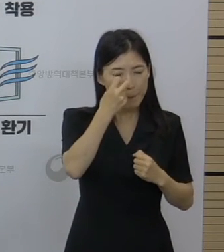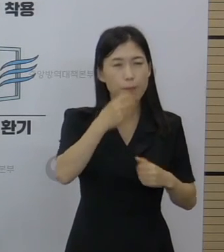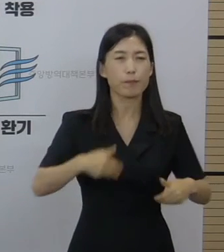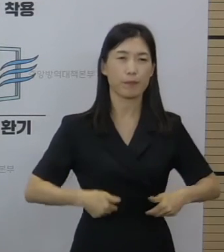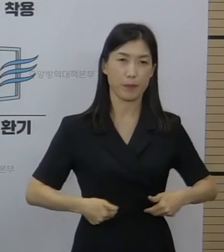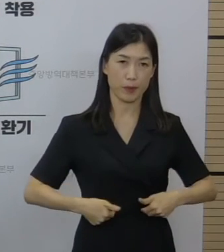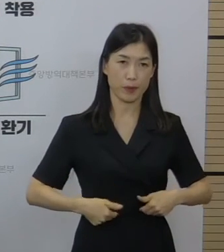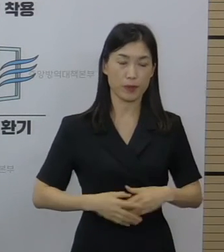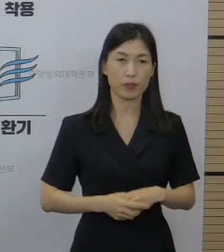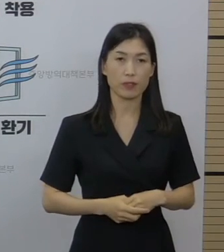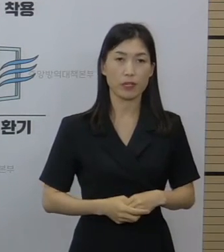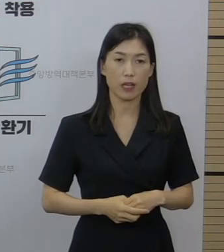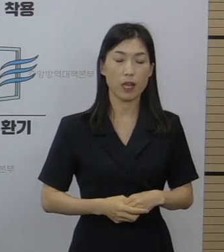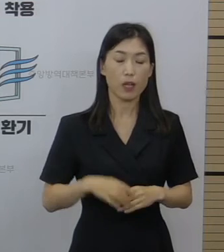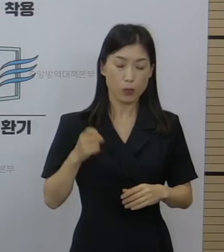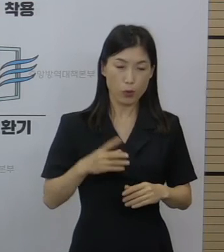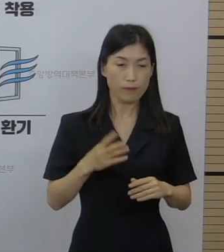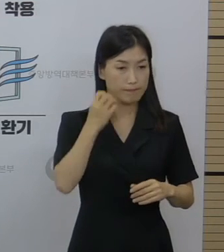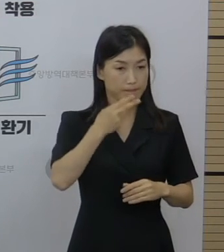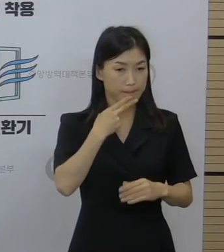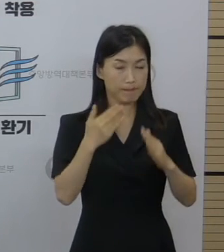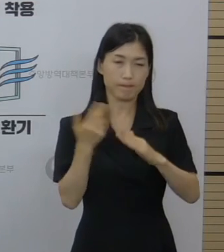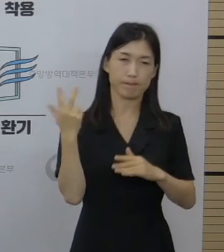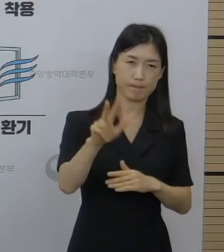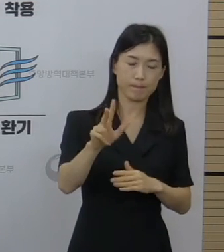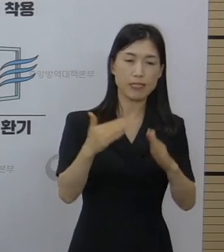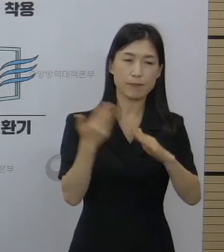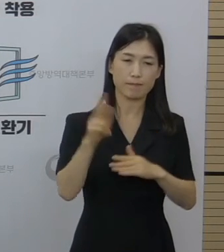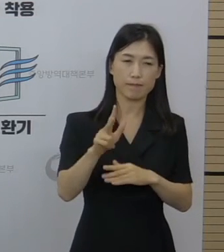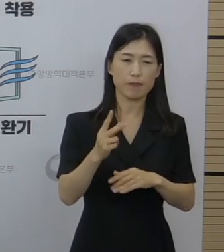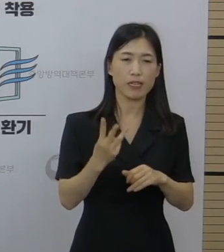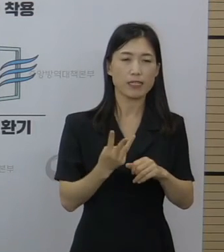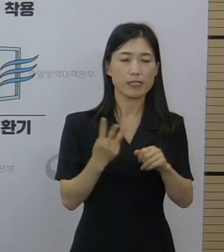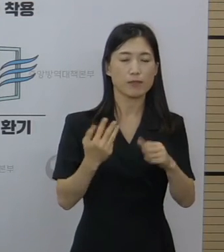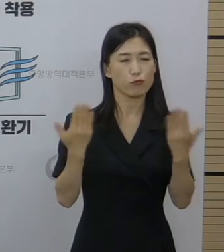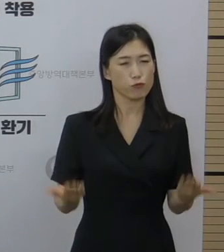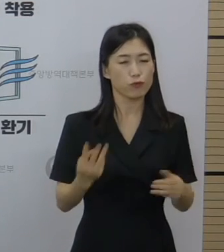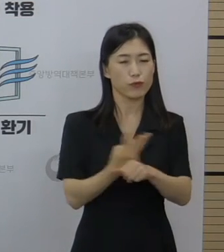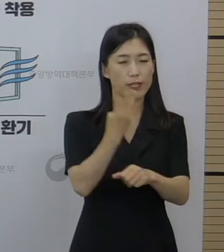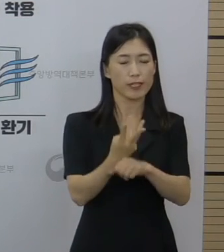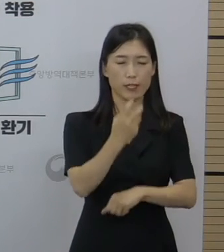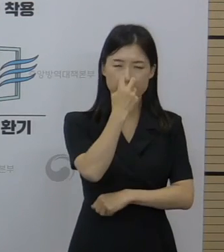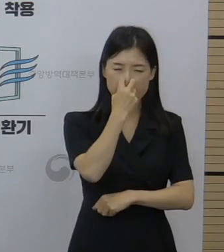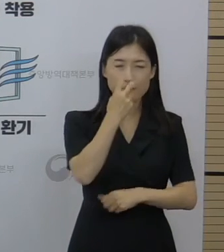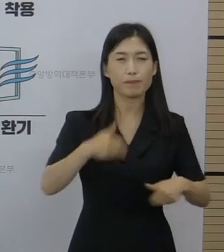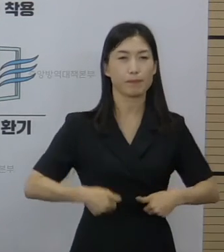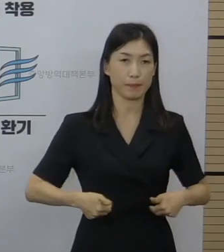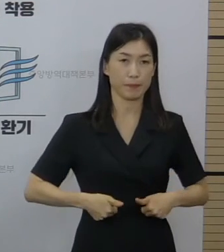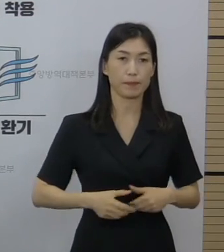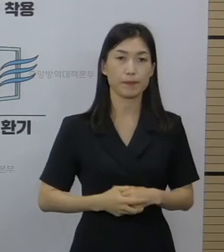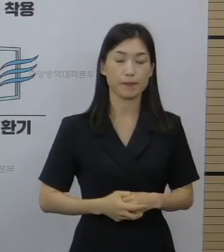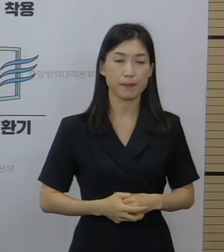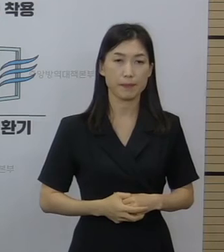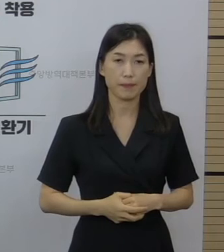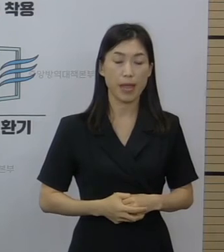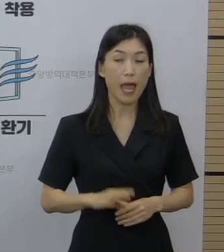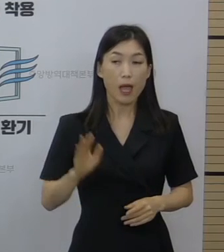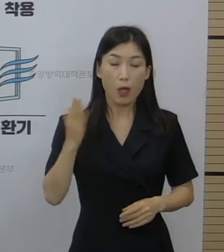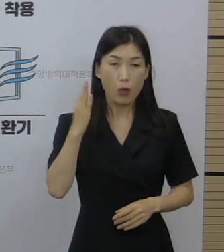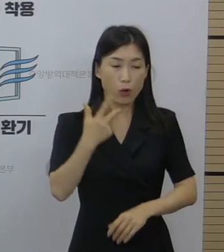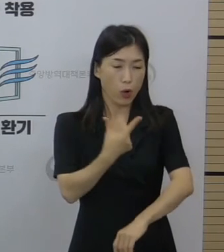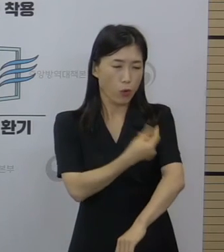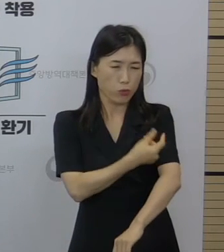게 필요하고 귀가 후에도 3시간 이상은 주의 깊게 관찰하는 것이 중요합니다. 최근에